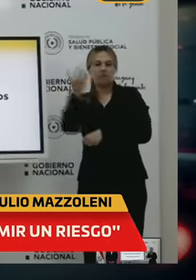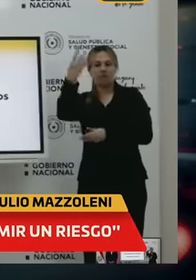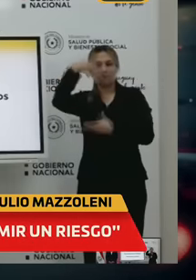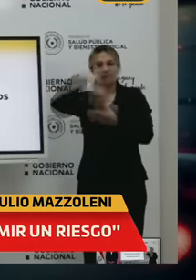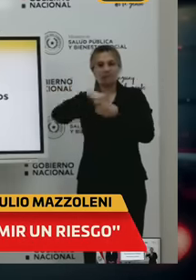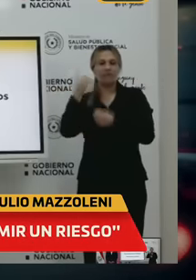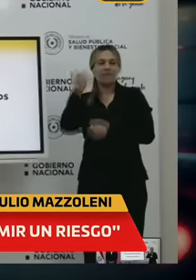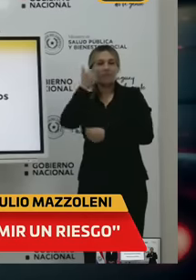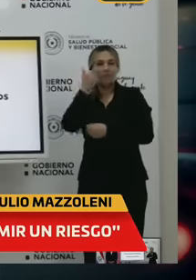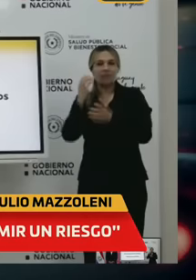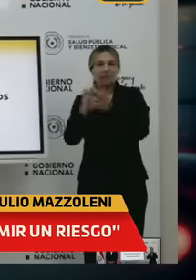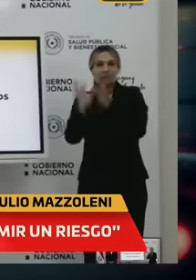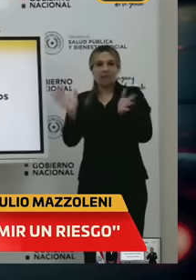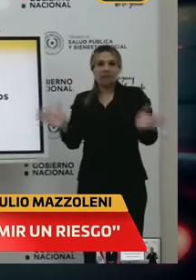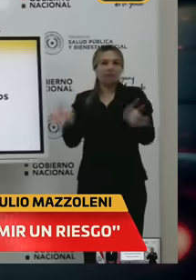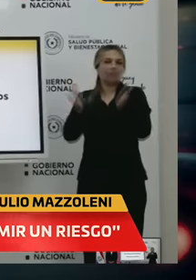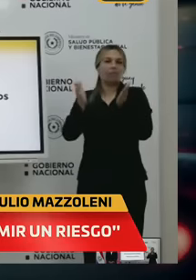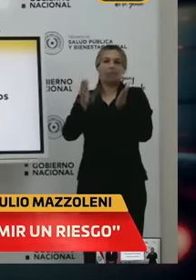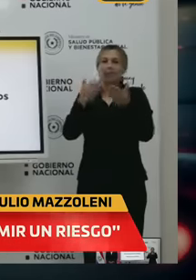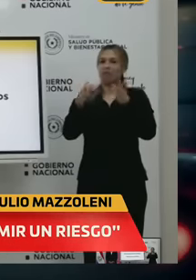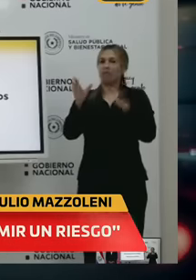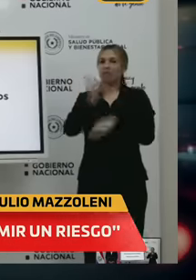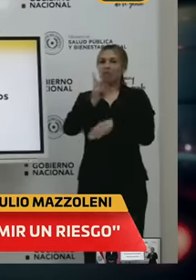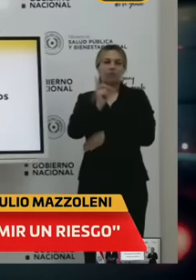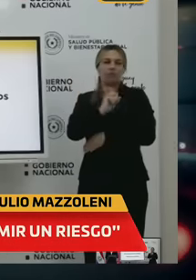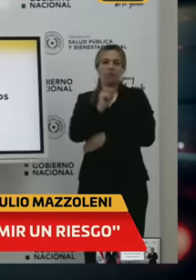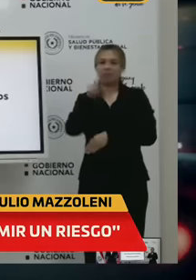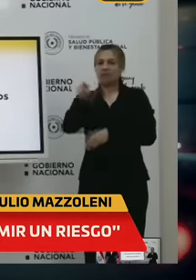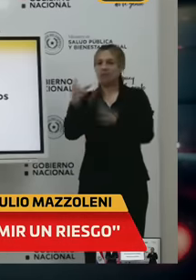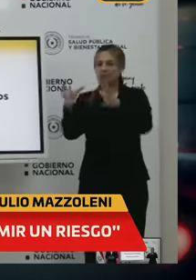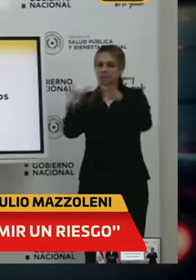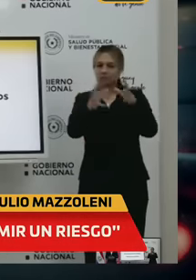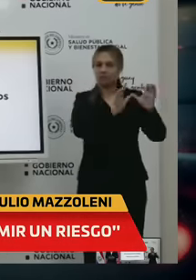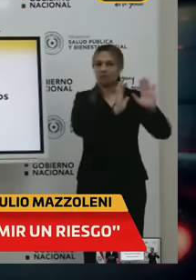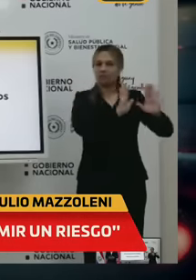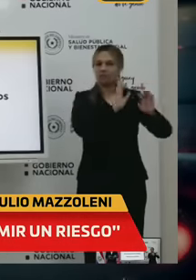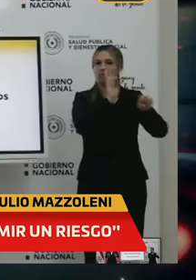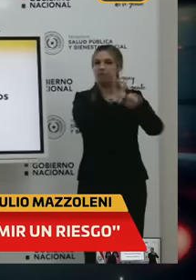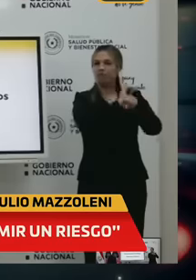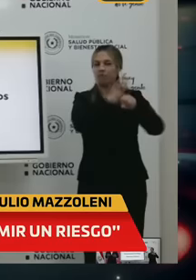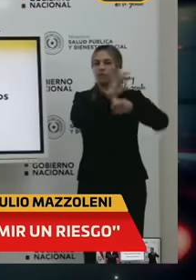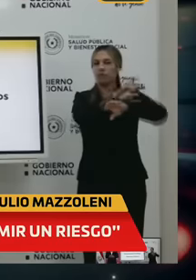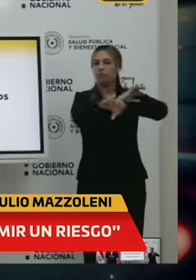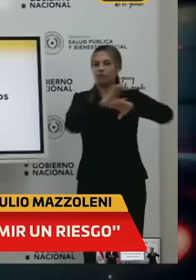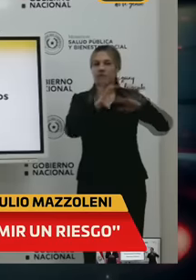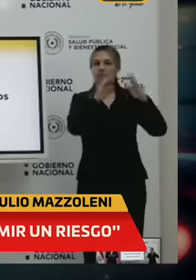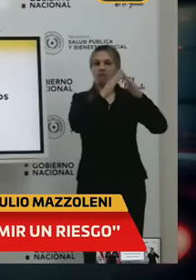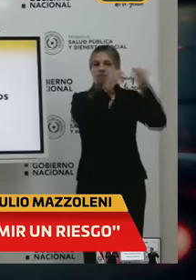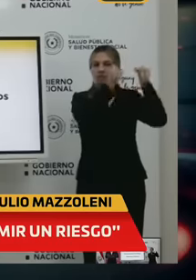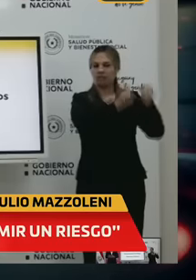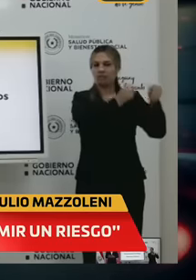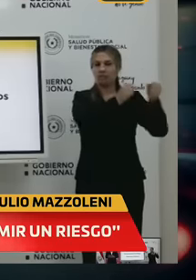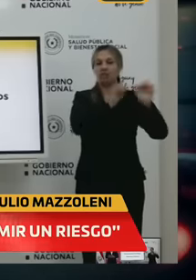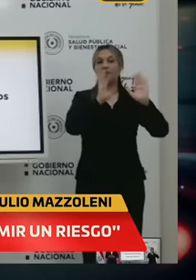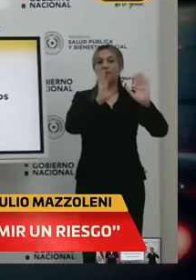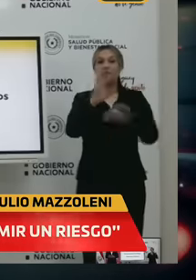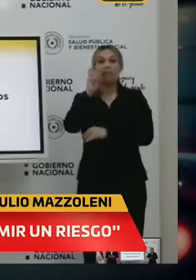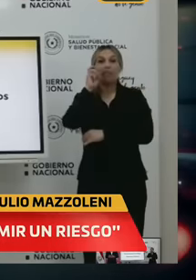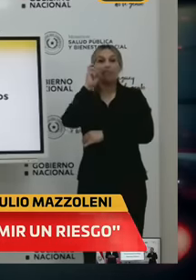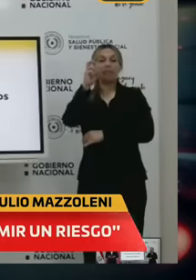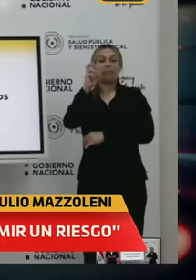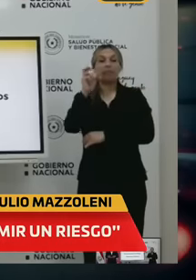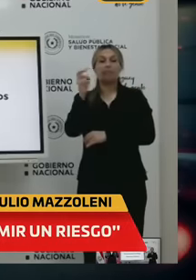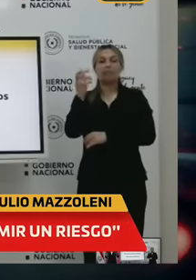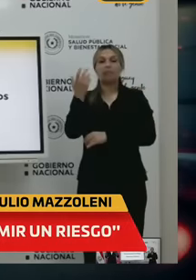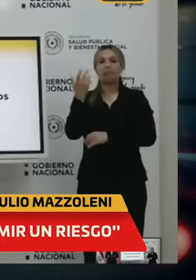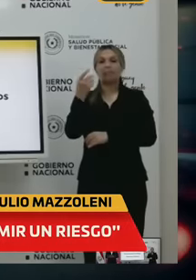ser un plan aceptable. Sí creo que dentro de los riesgos calculados e inherentes que